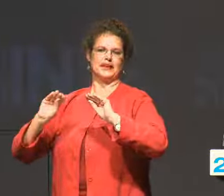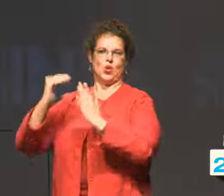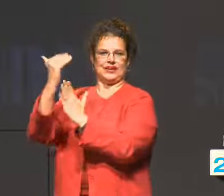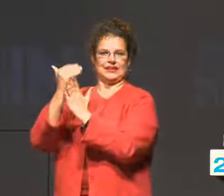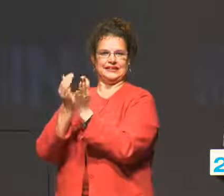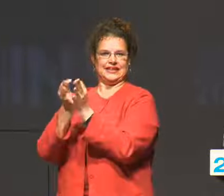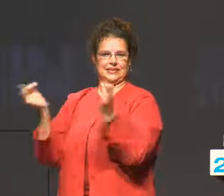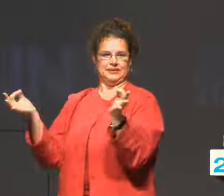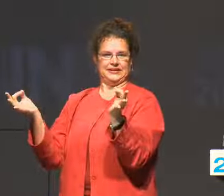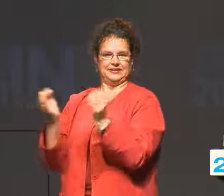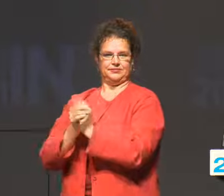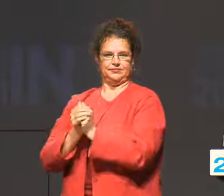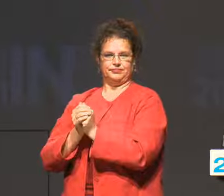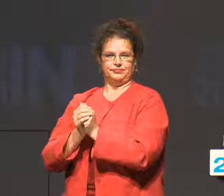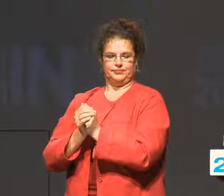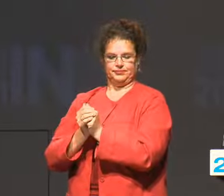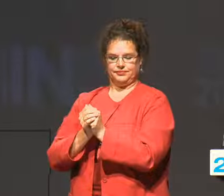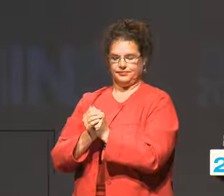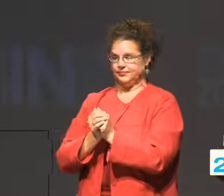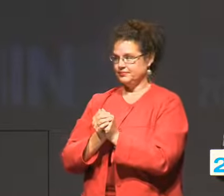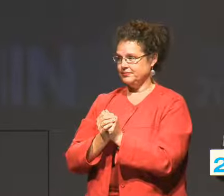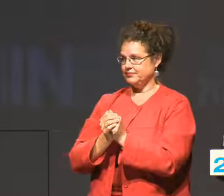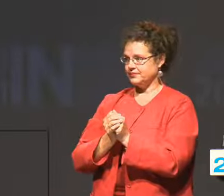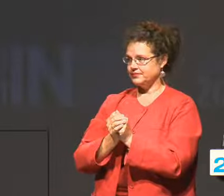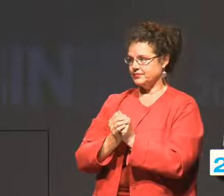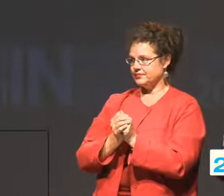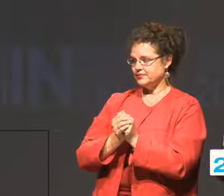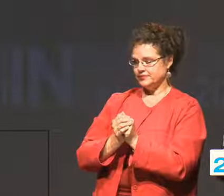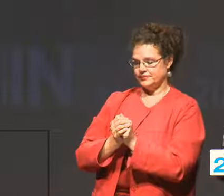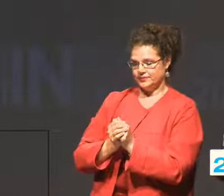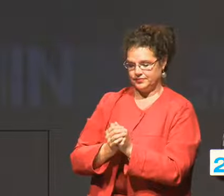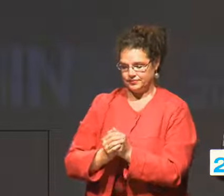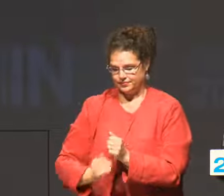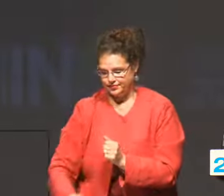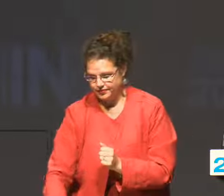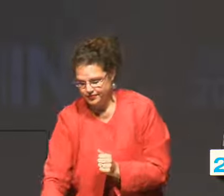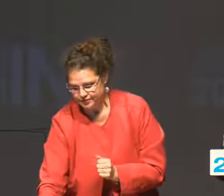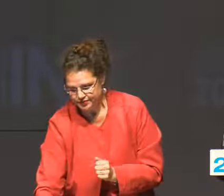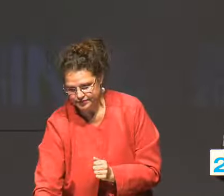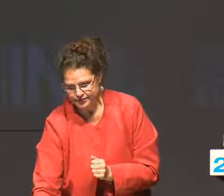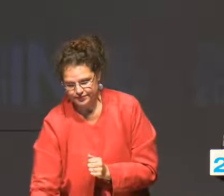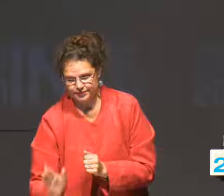die Welterklärung zur Bildung aller. Eine weitere wichtige Grundlage.